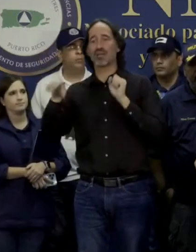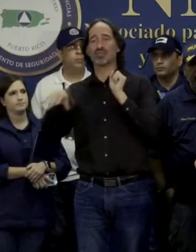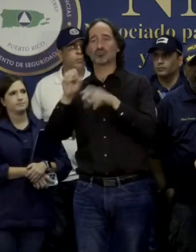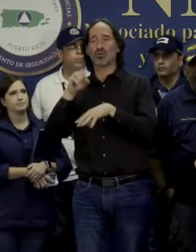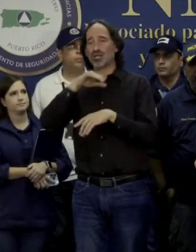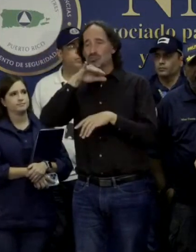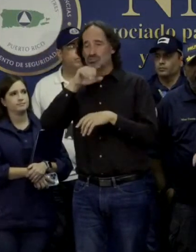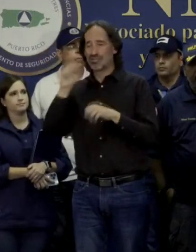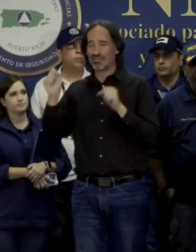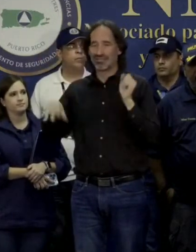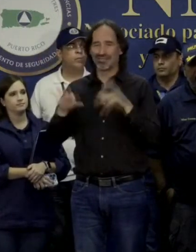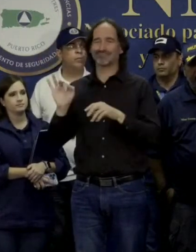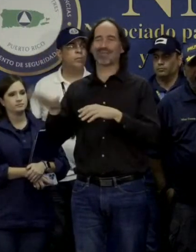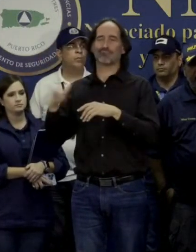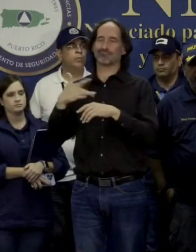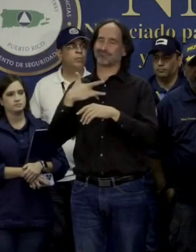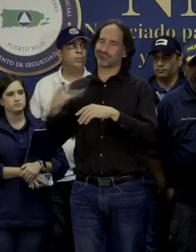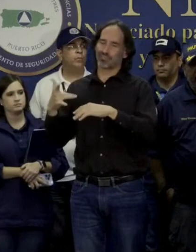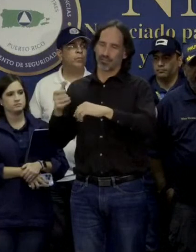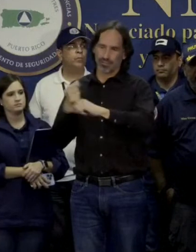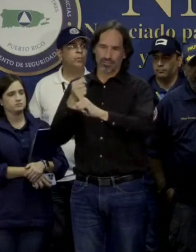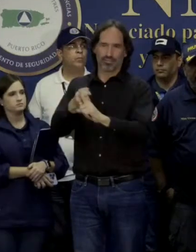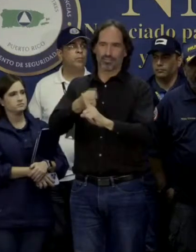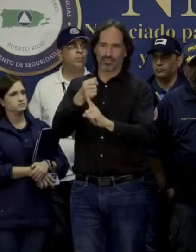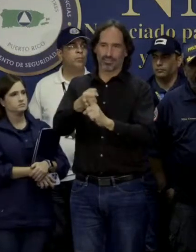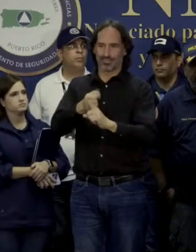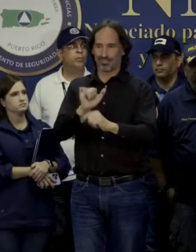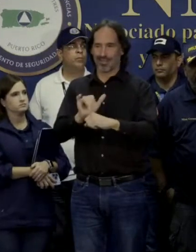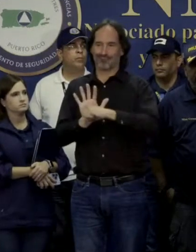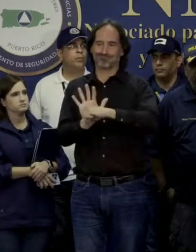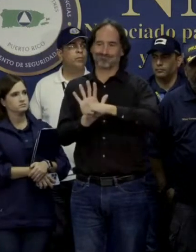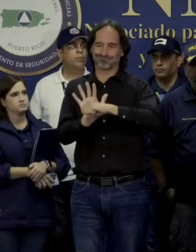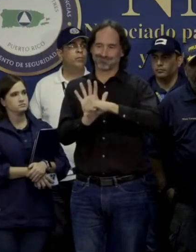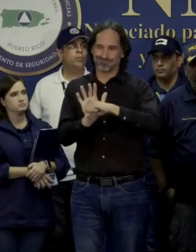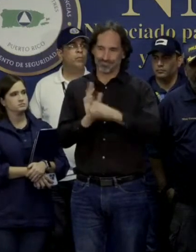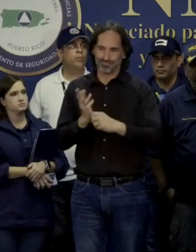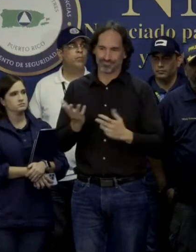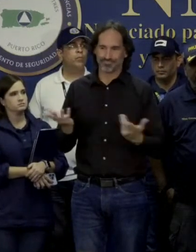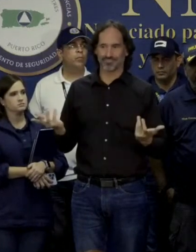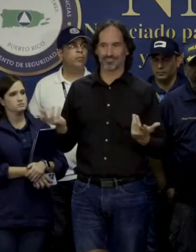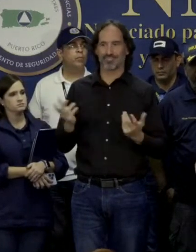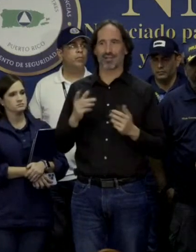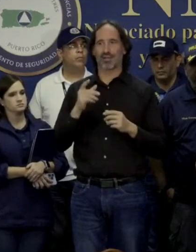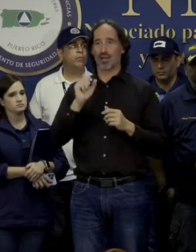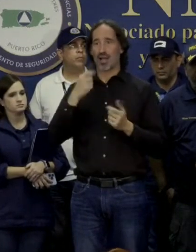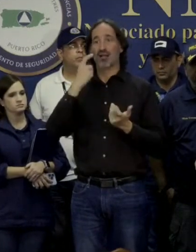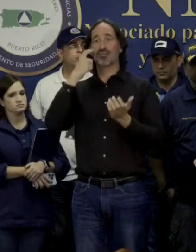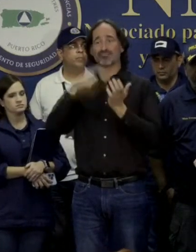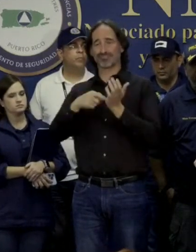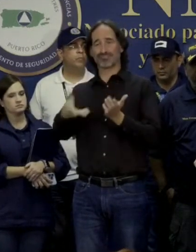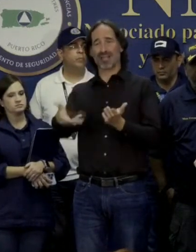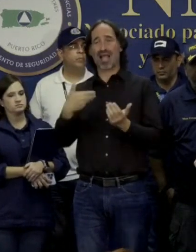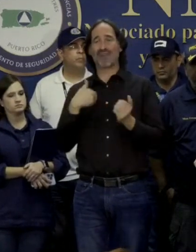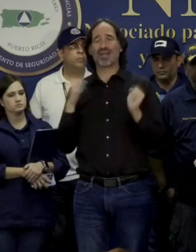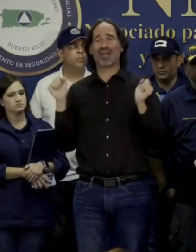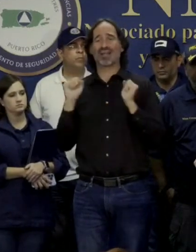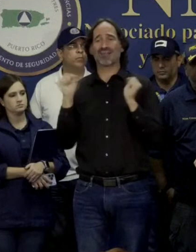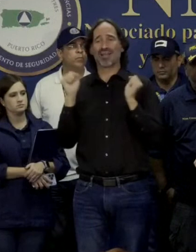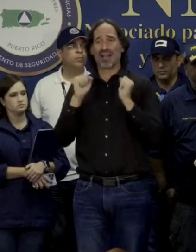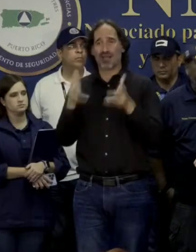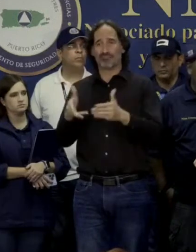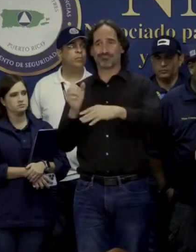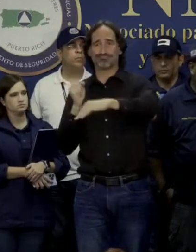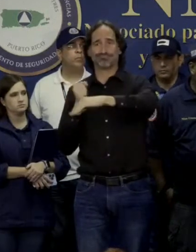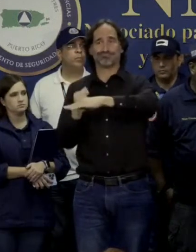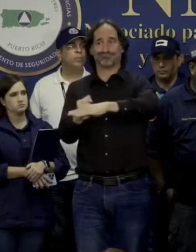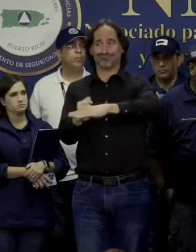que es lo que tapa los drenajes. En estos casos los ríos hay carros, hay neveras, todo esto en adición a los árboles